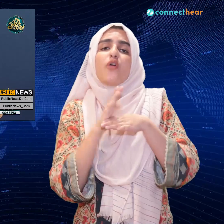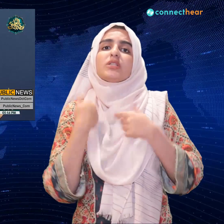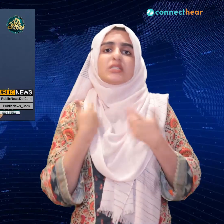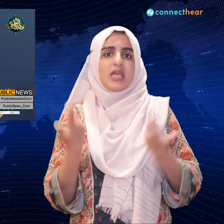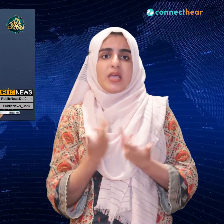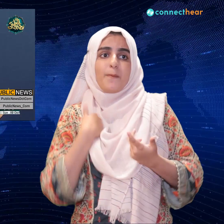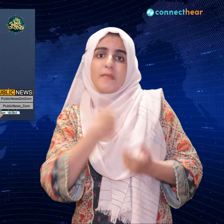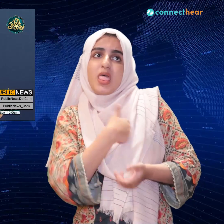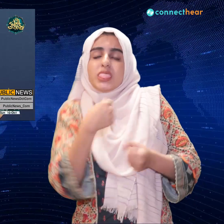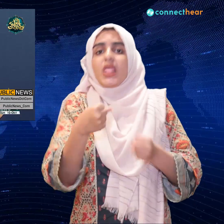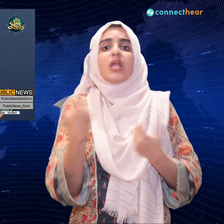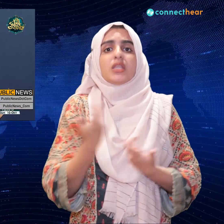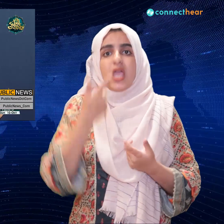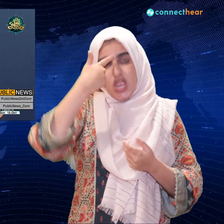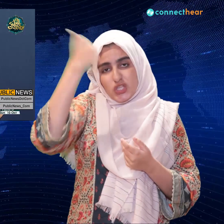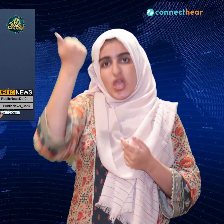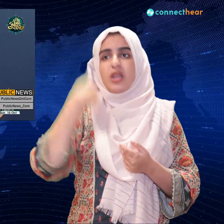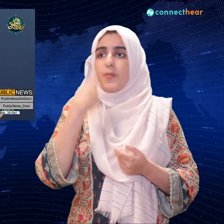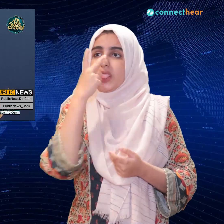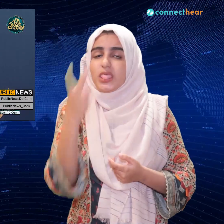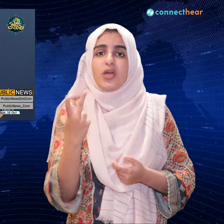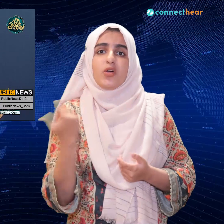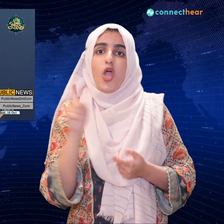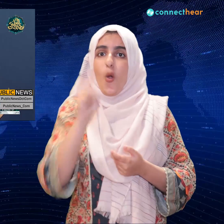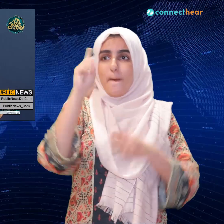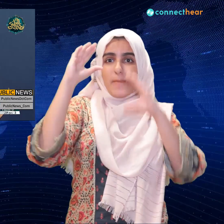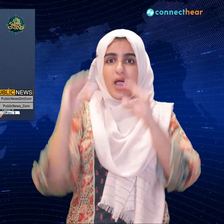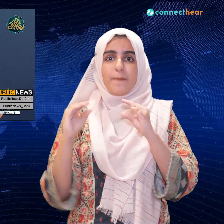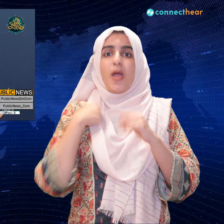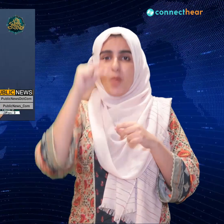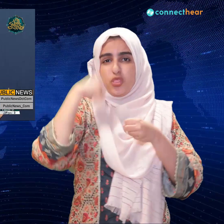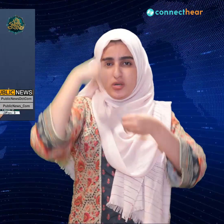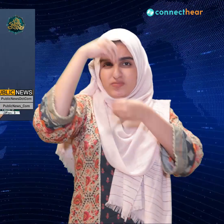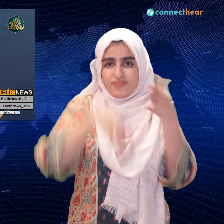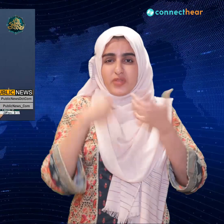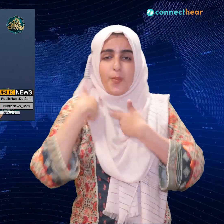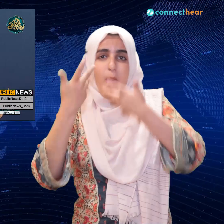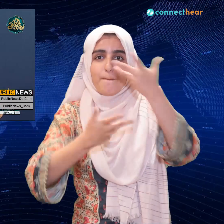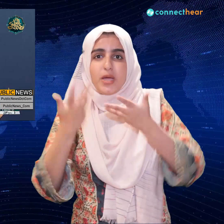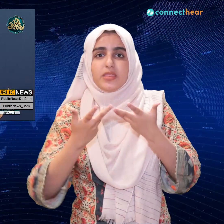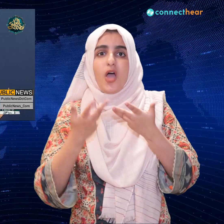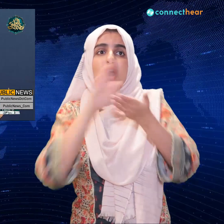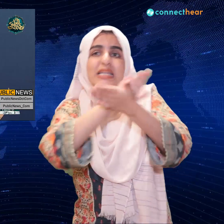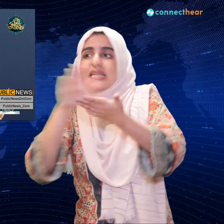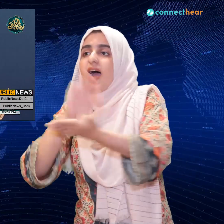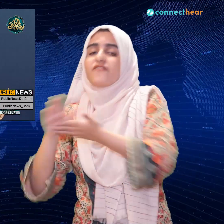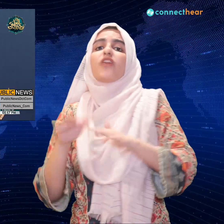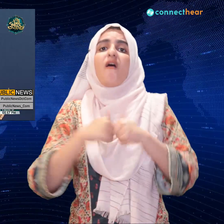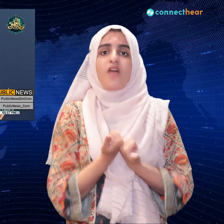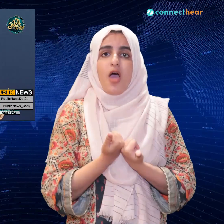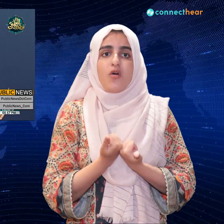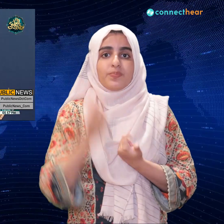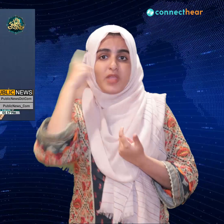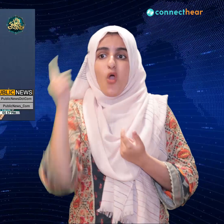بھی انشاءاللہ اپنے نوجوانوں کو جو میں ابھی آخر میں تجویز کروں کہ کیسے کرنا ہے، اپنے نوجوانوں کی جب ہم